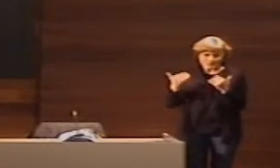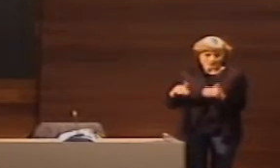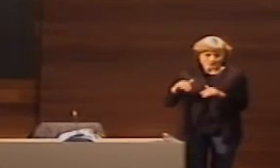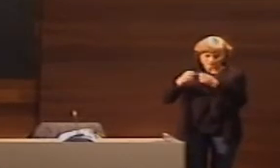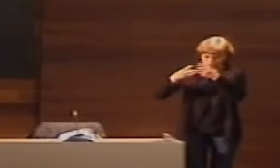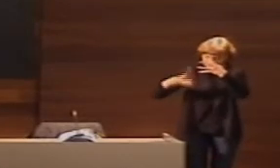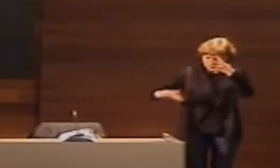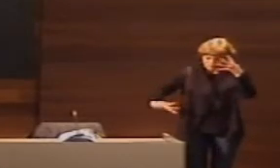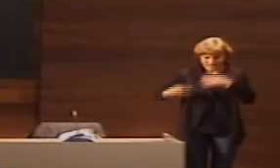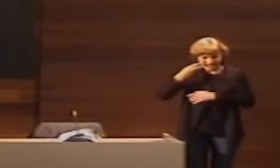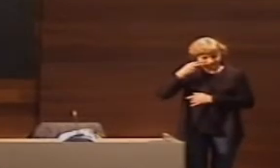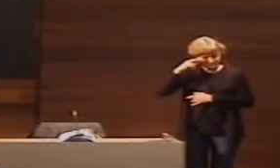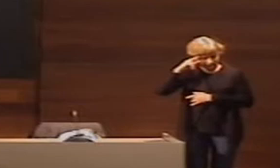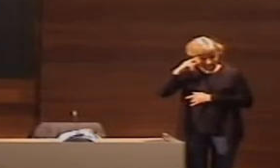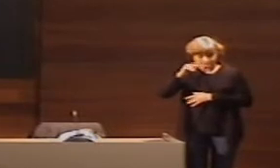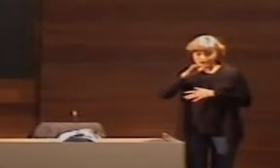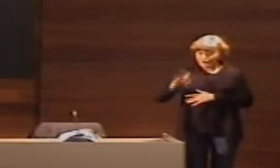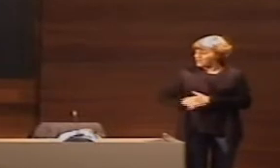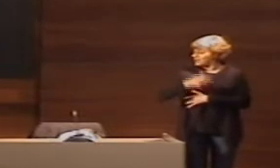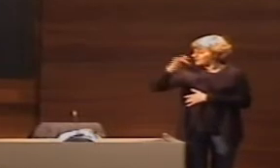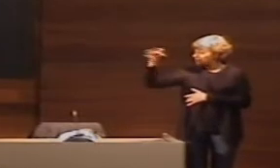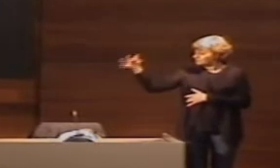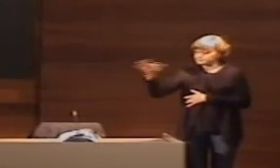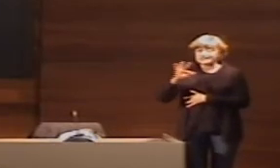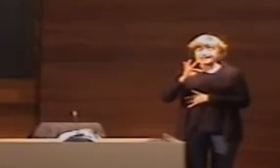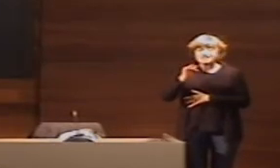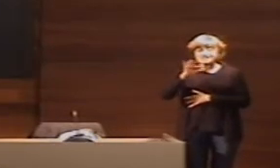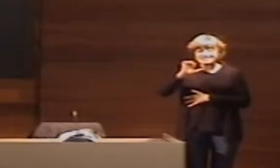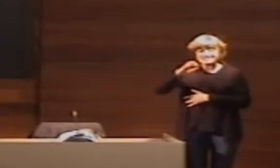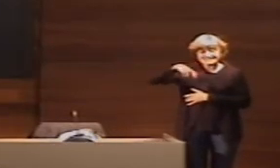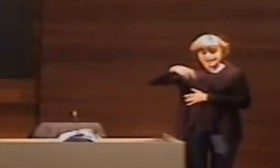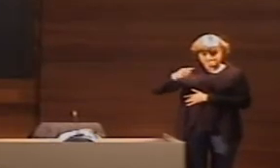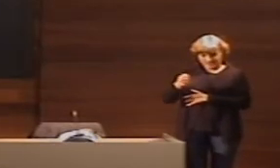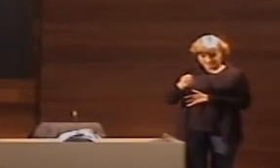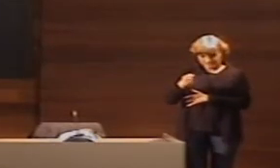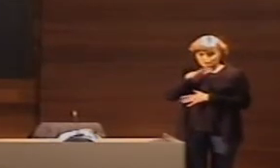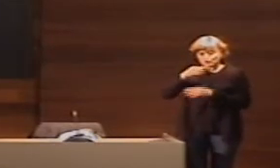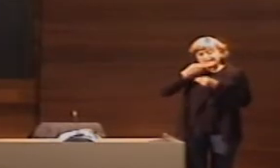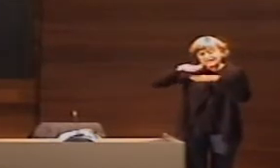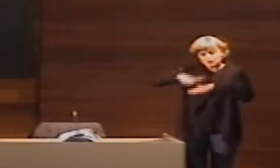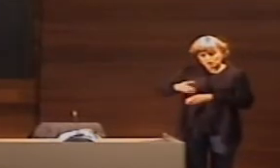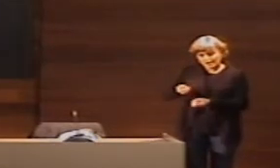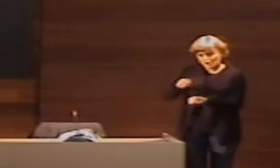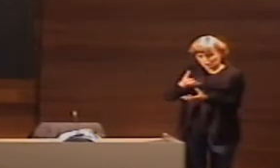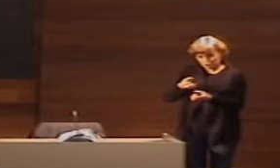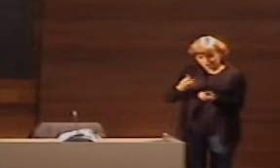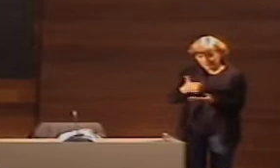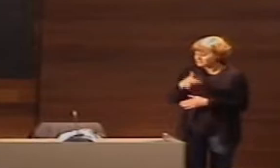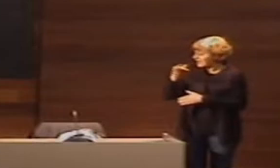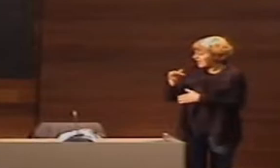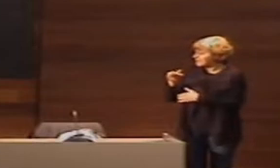cedo la palabra a Chema para que os cuente qué otras cosas ha hecho Ignasi. Y bienvenido,